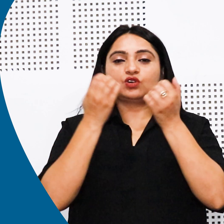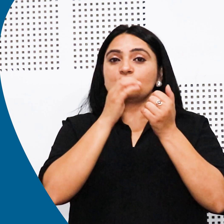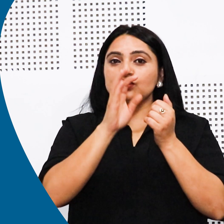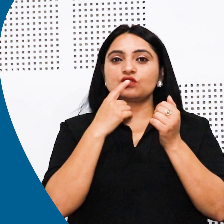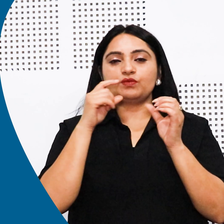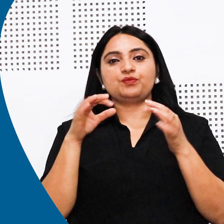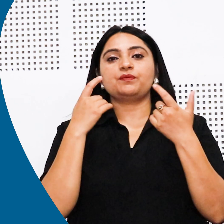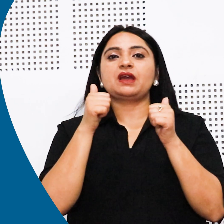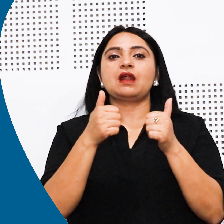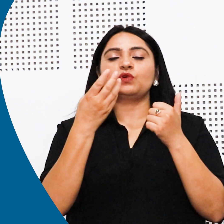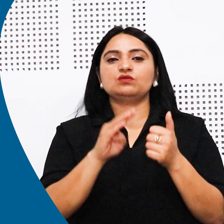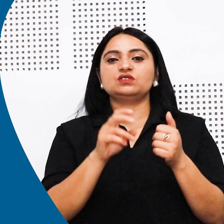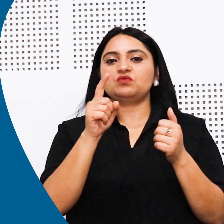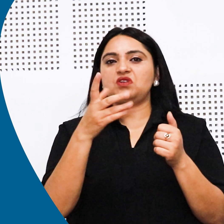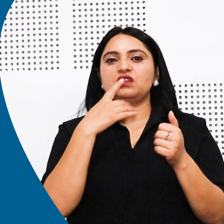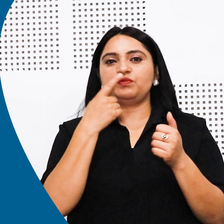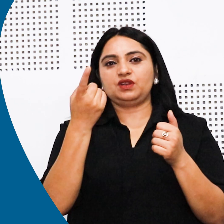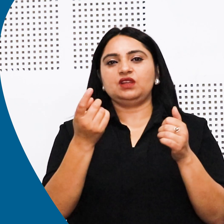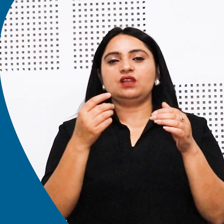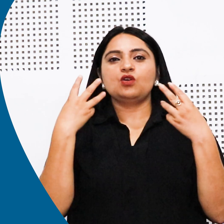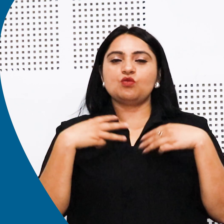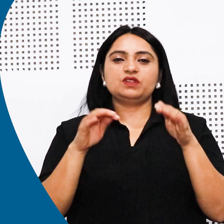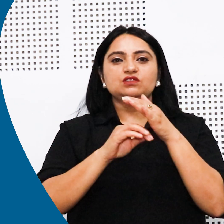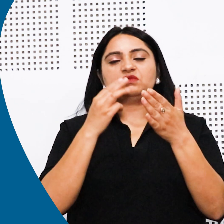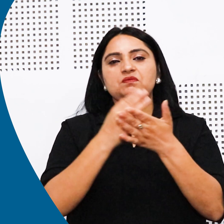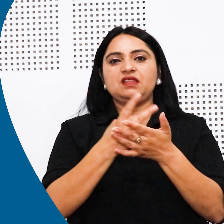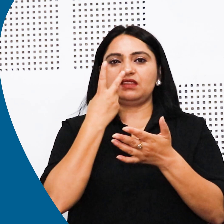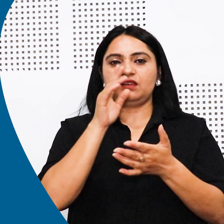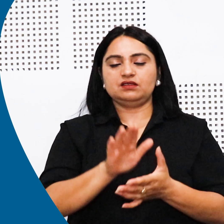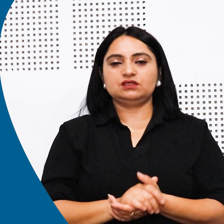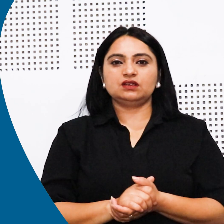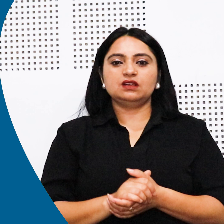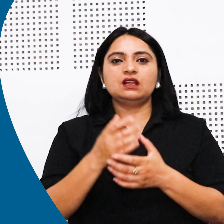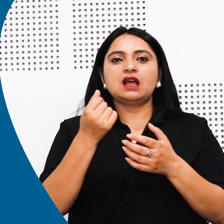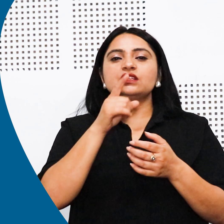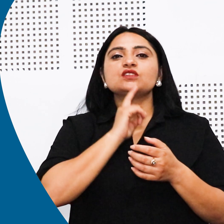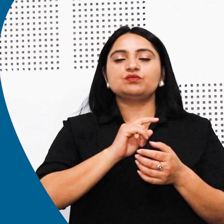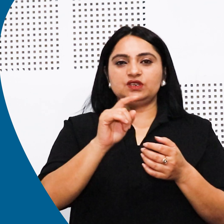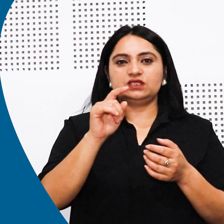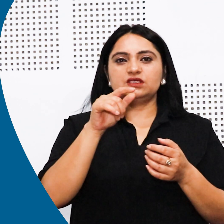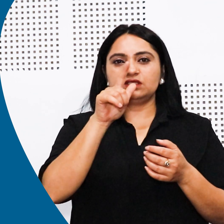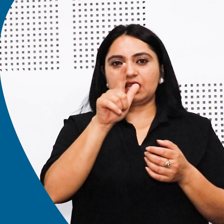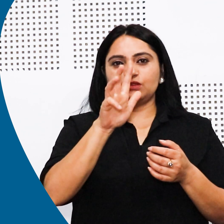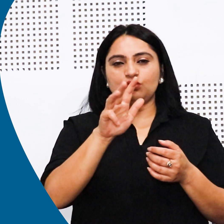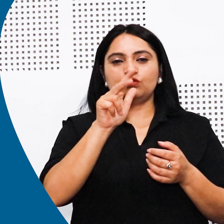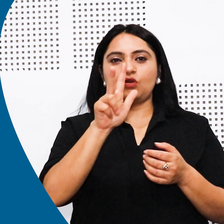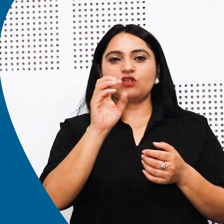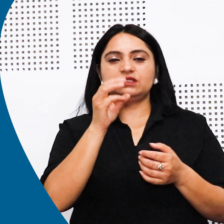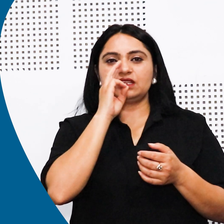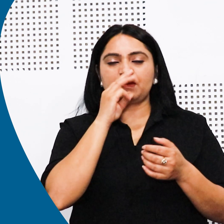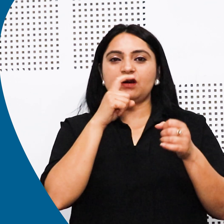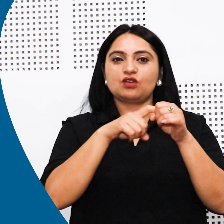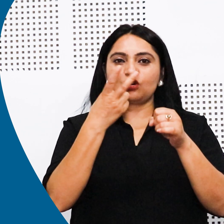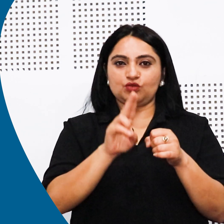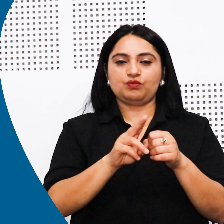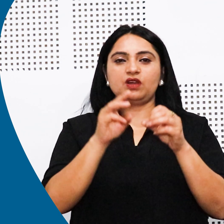यसको प्रभावकारिता अझै देखिन्छ, नत्र भने यो उपभोक्ता समिति मात्रै बढी अहिले देखिएको। आर्थिक वर्ष 2079-80 मा वडा नम्बर 7 मा गठन भएका डिहबार